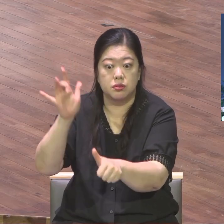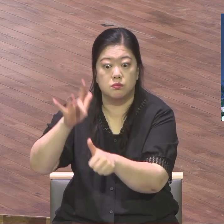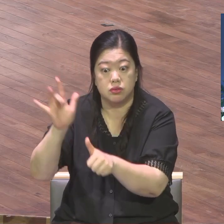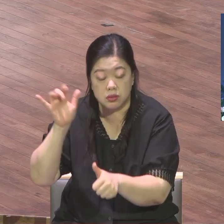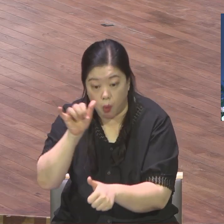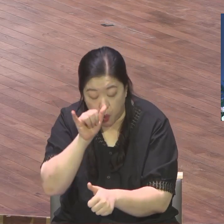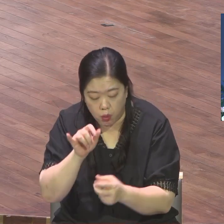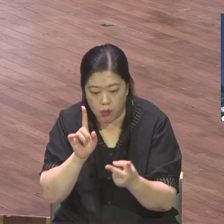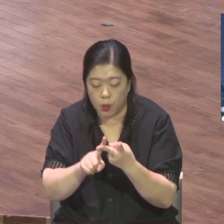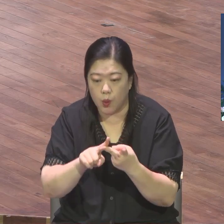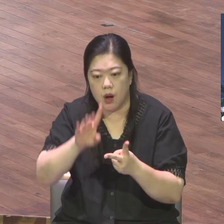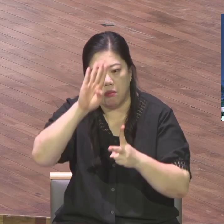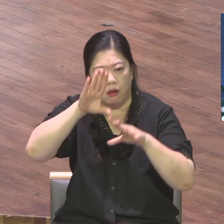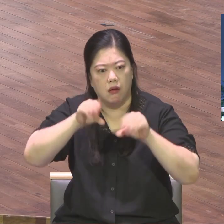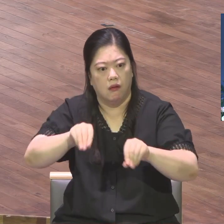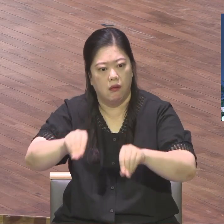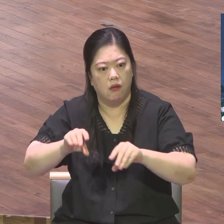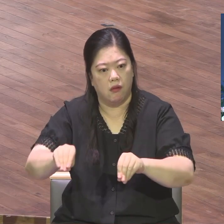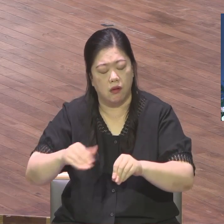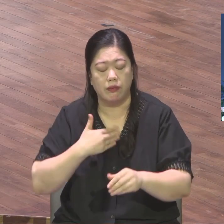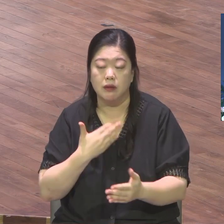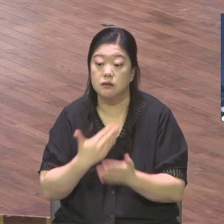이야